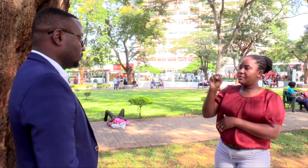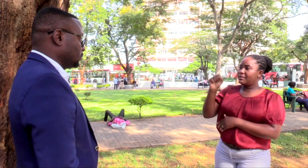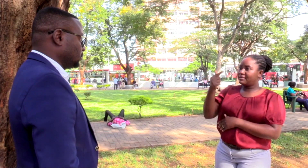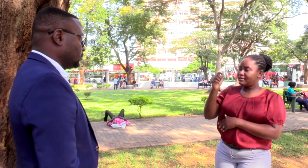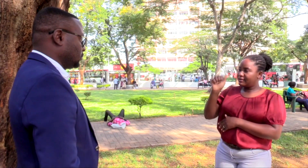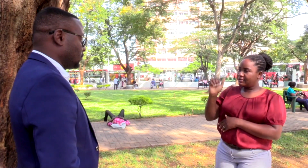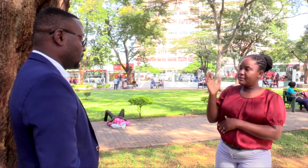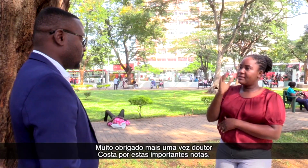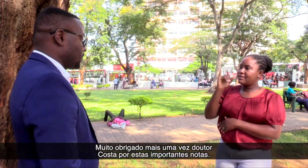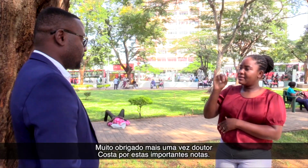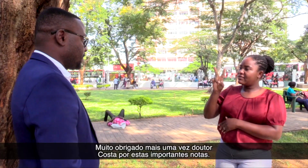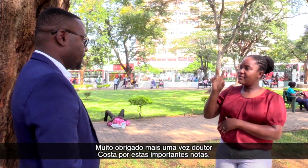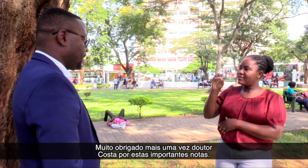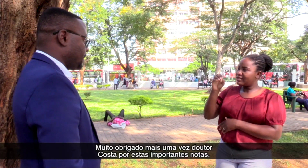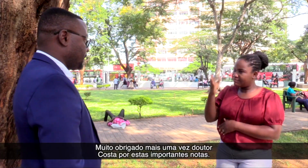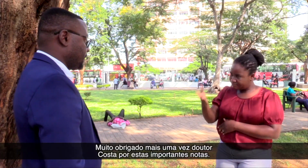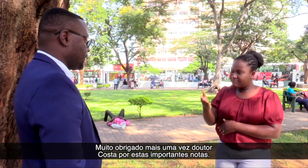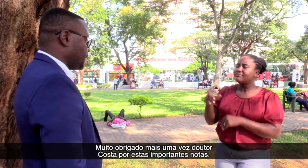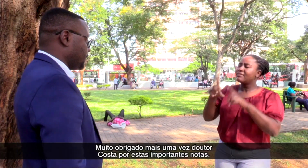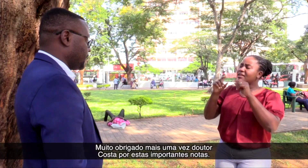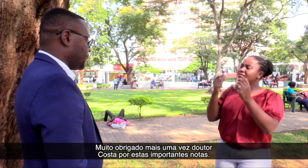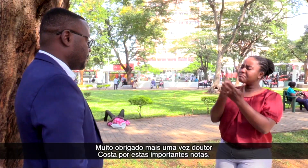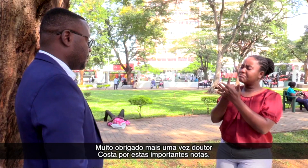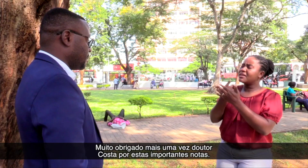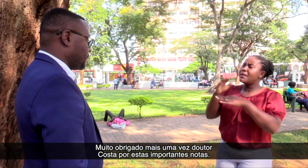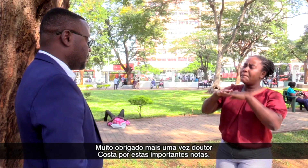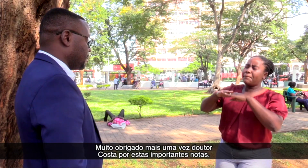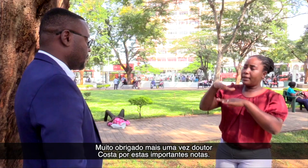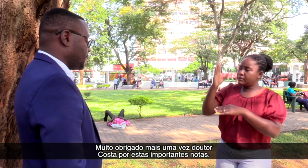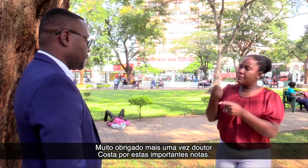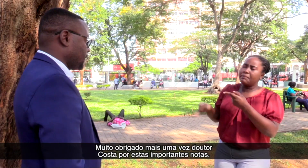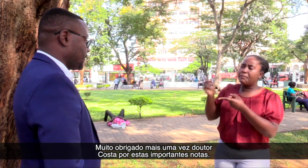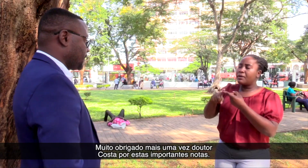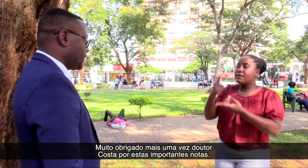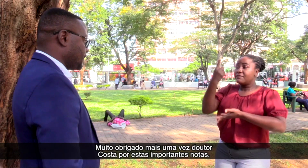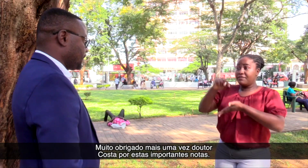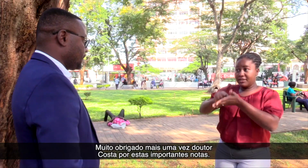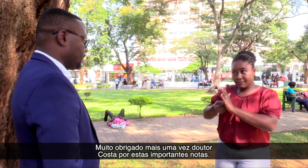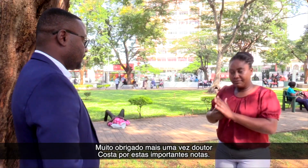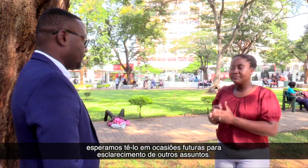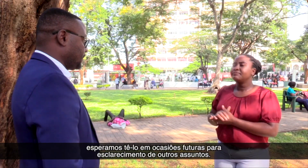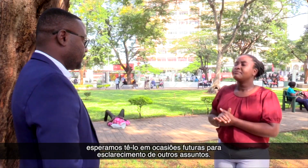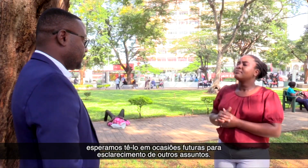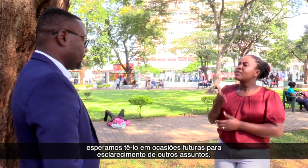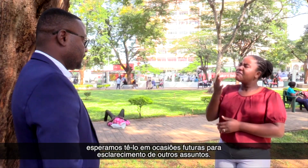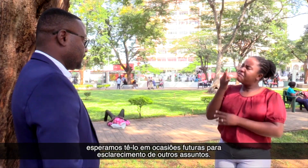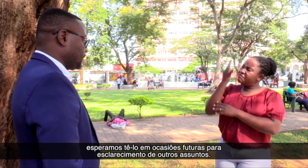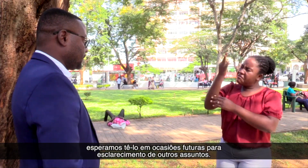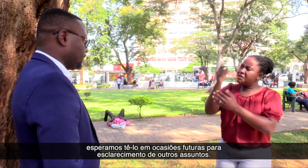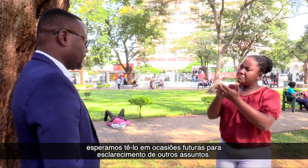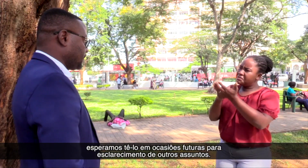e criar condições para que aquela menina não volte novamente ao casamento prematuro. É preciso